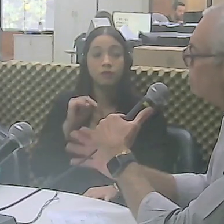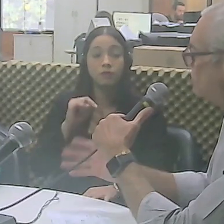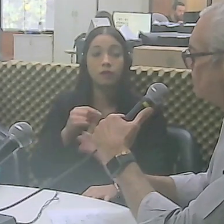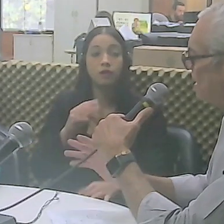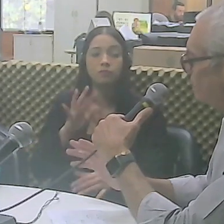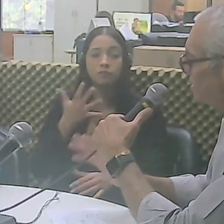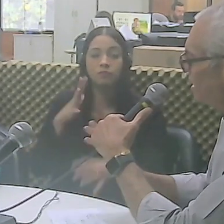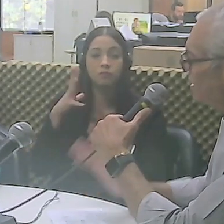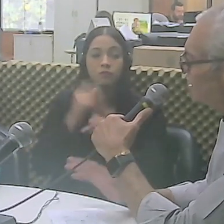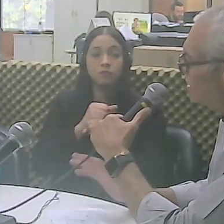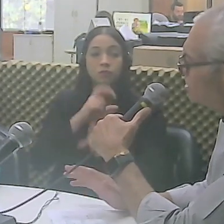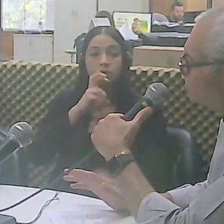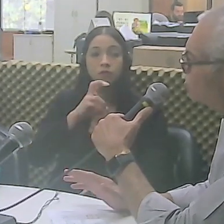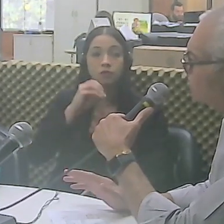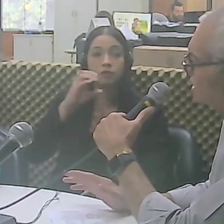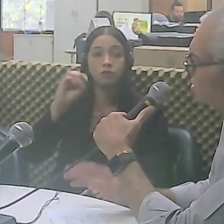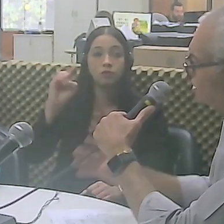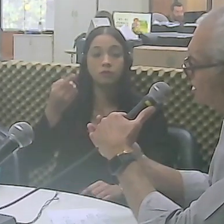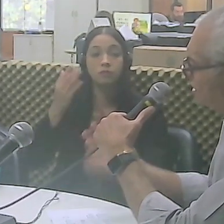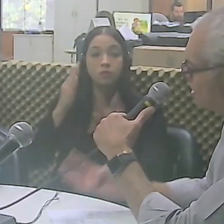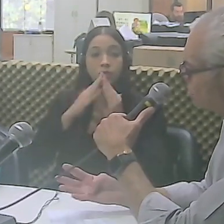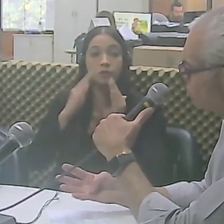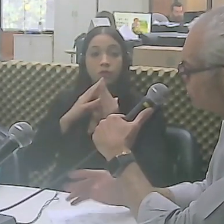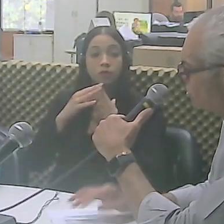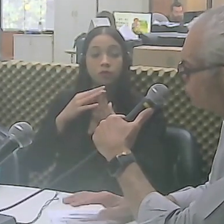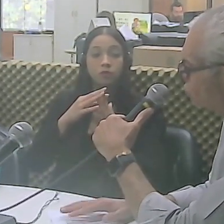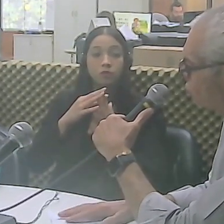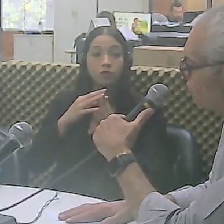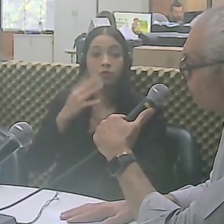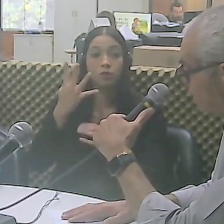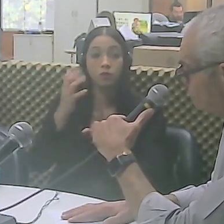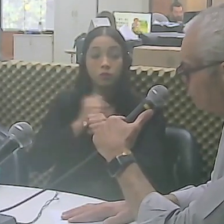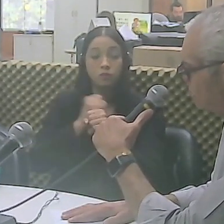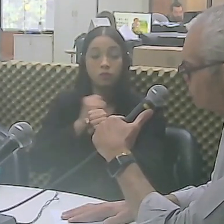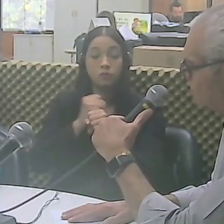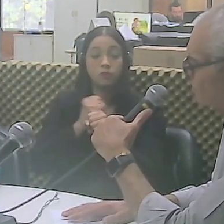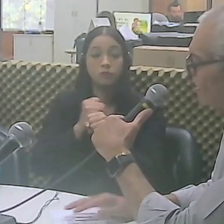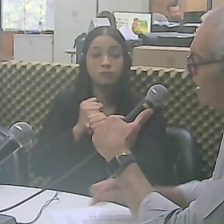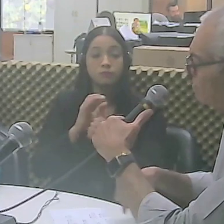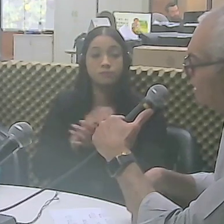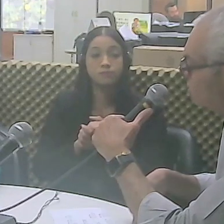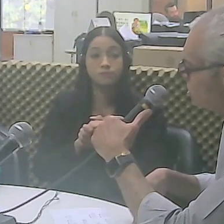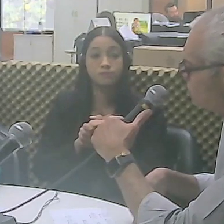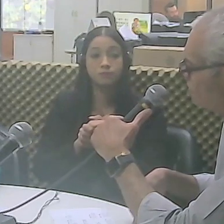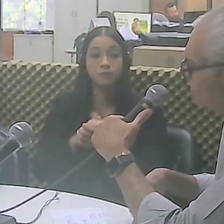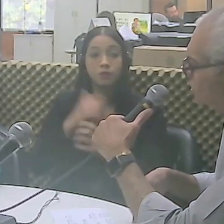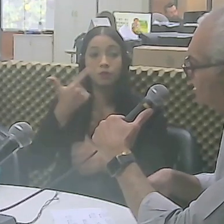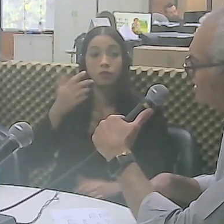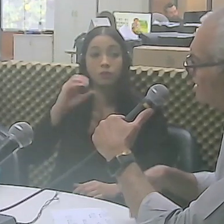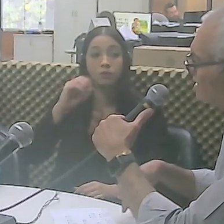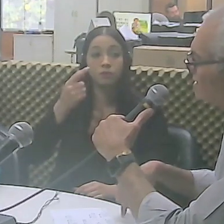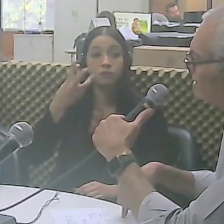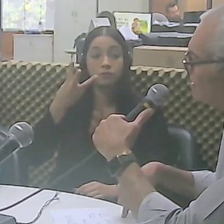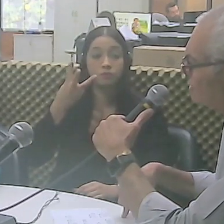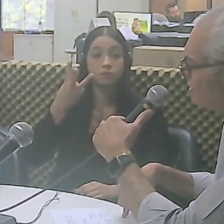de aproximadamente 500 mil moradias nesses próximos 4 anos. Para 2023, essas 130